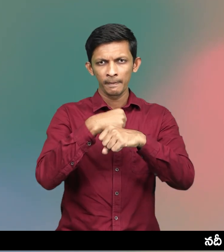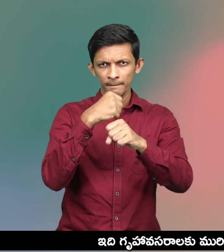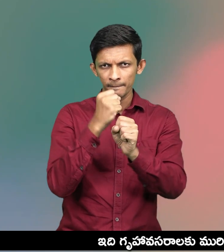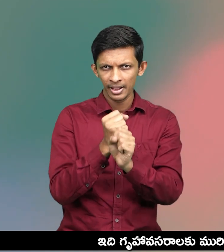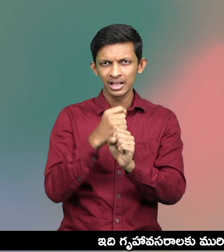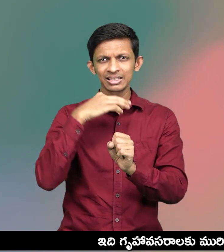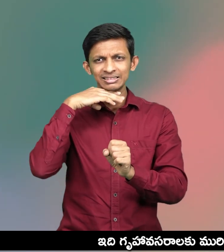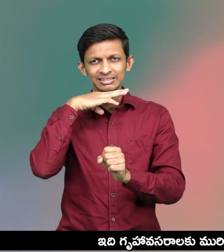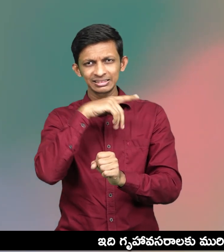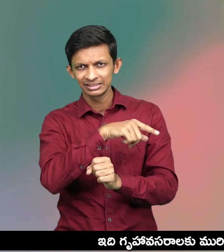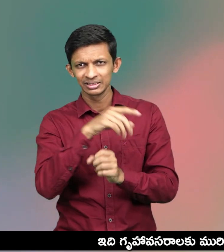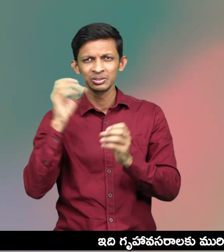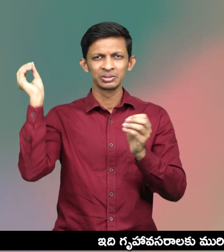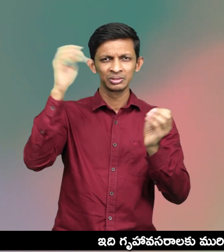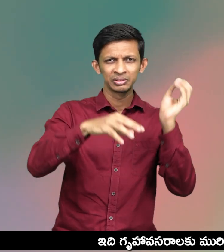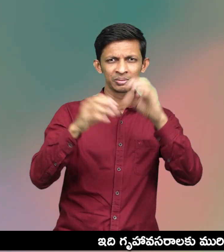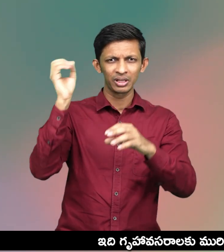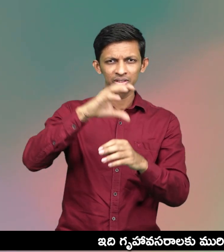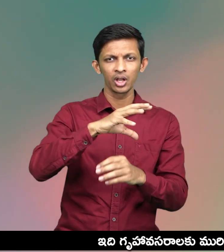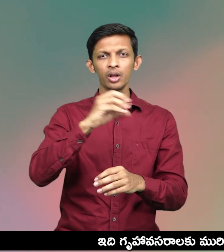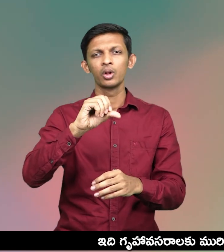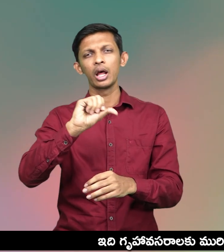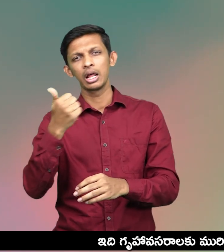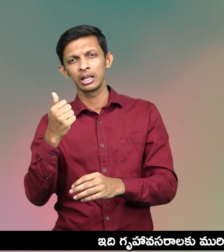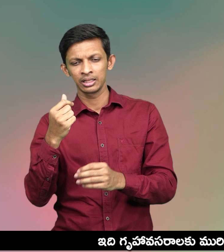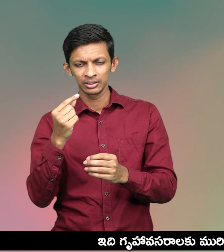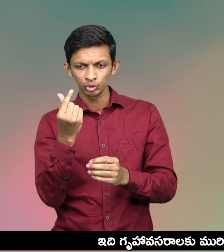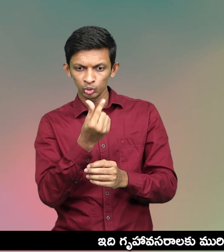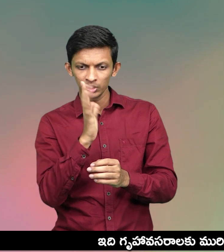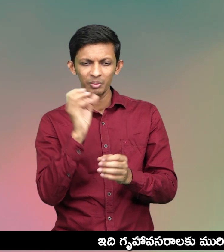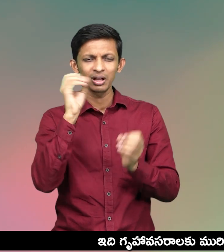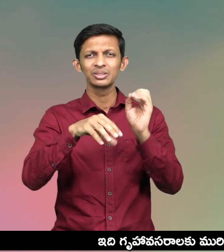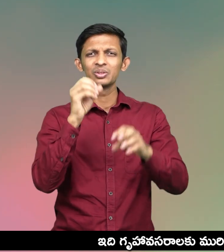ఇది గృహావసరాలకు మురికిని చేస్తుంది మరియు ఇతర ప్రయోజనాల